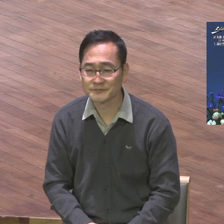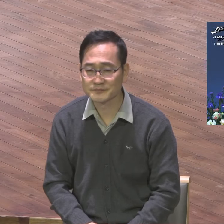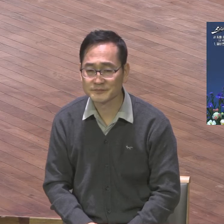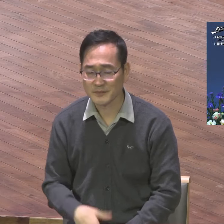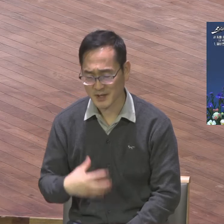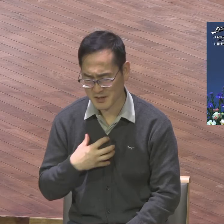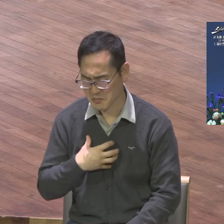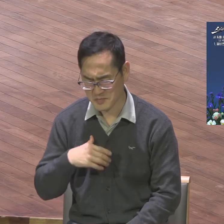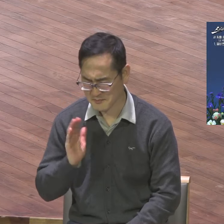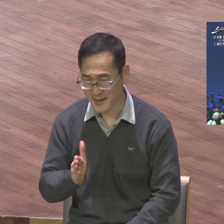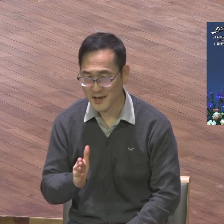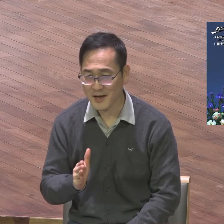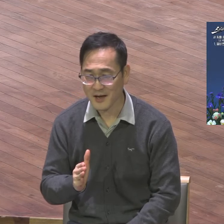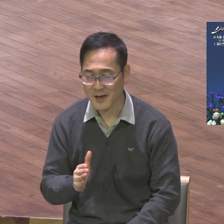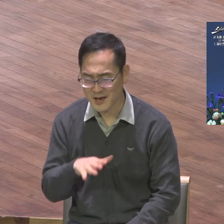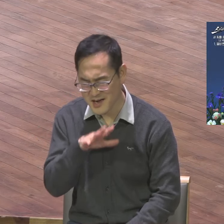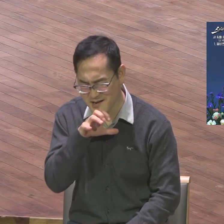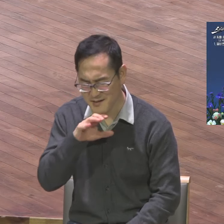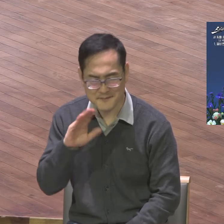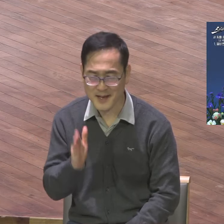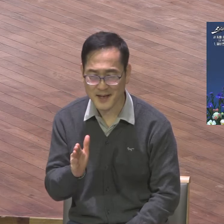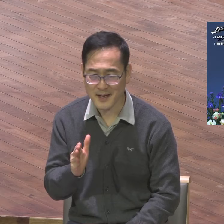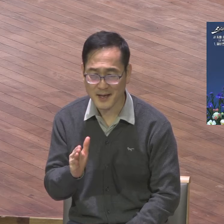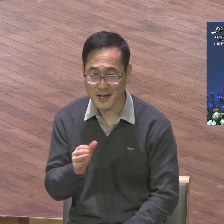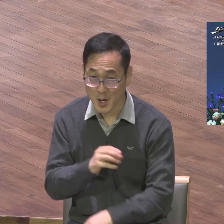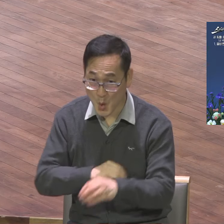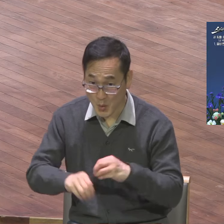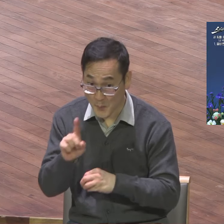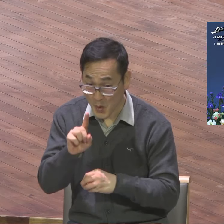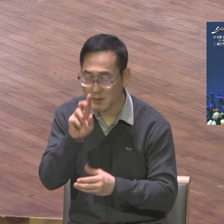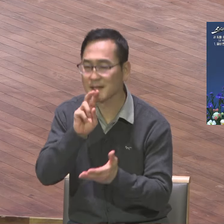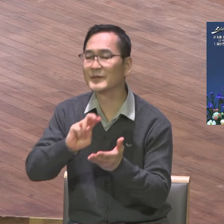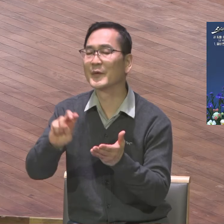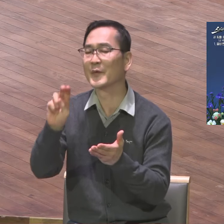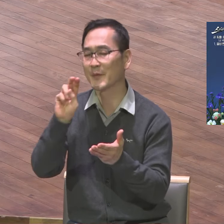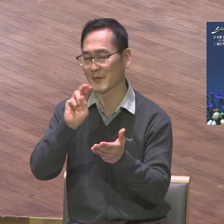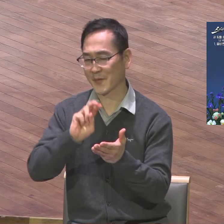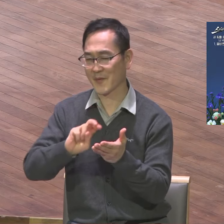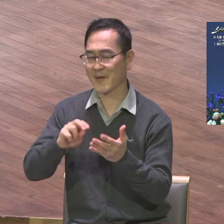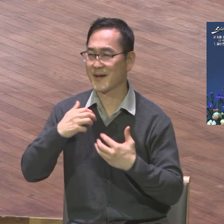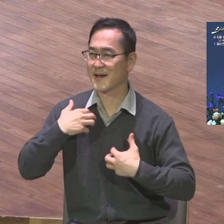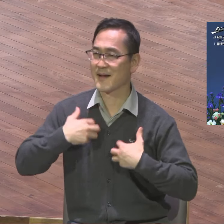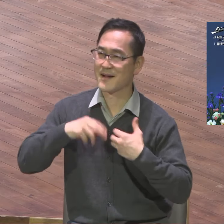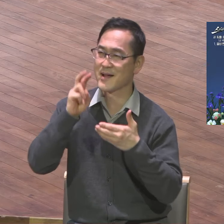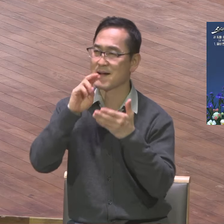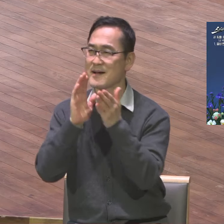염려하는 게 아니라 불편한 것이 아니라 찬송하리로다.